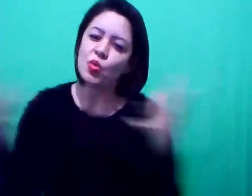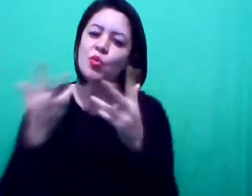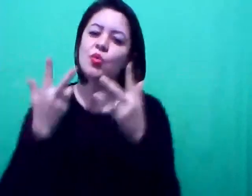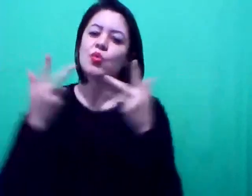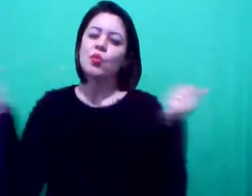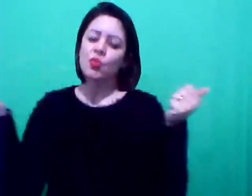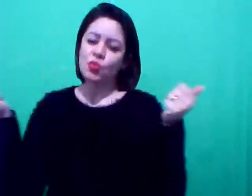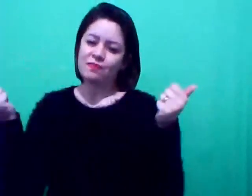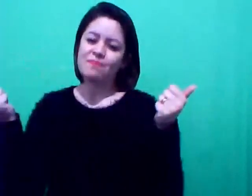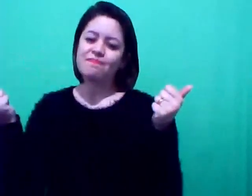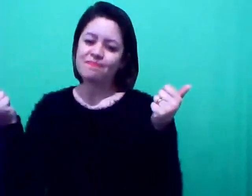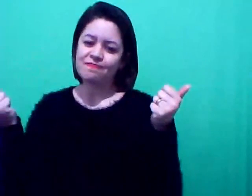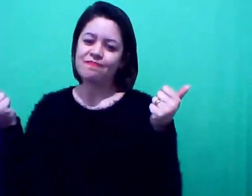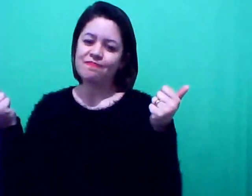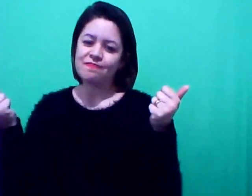sempre ser o melhor, de qualidade,